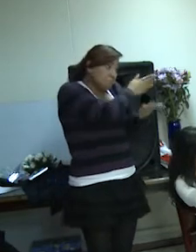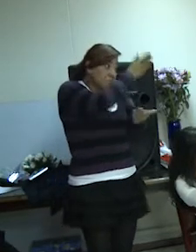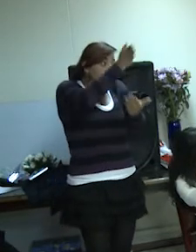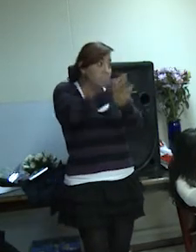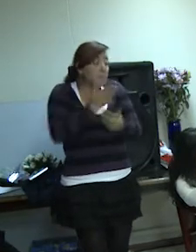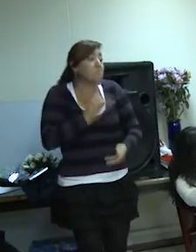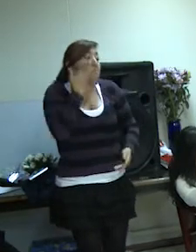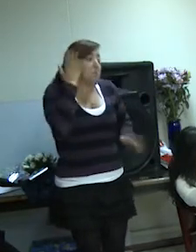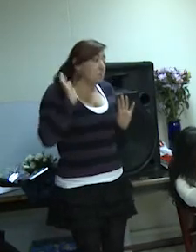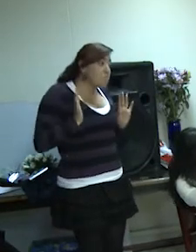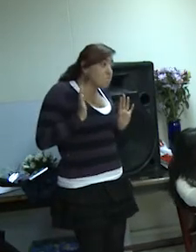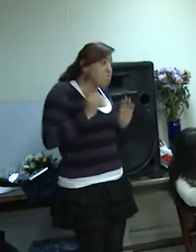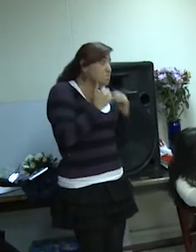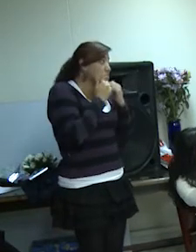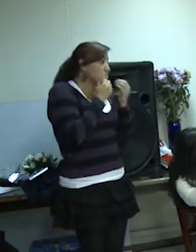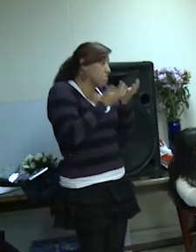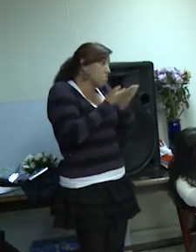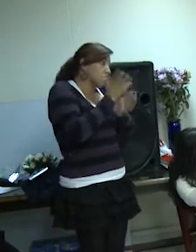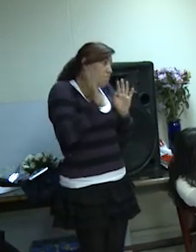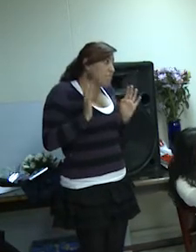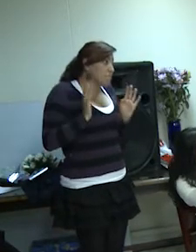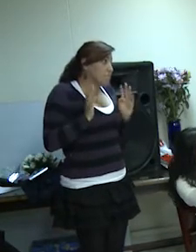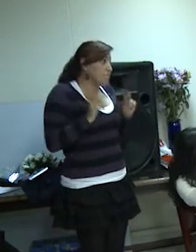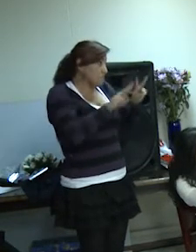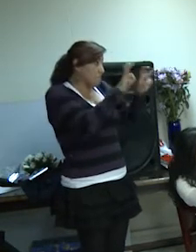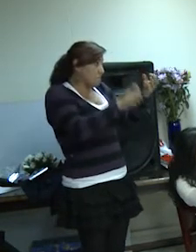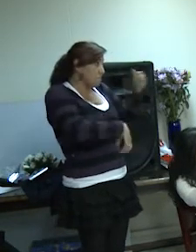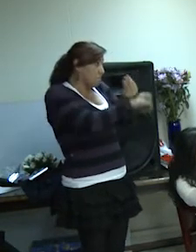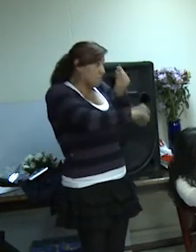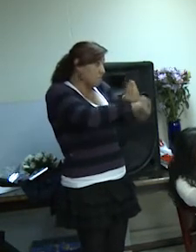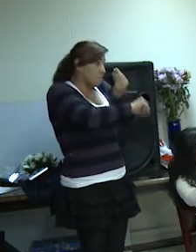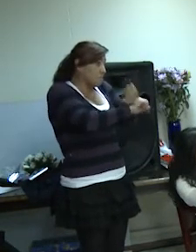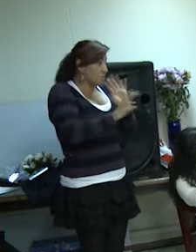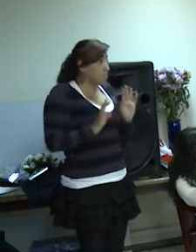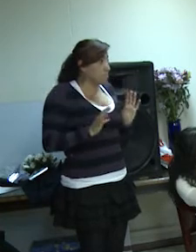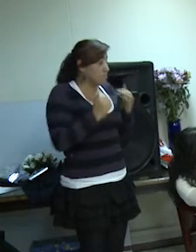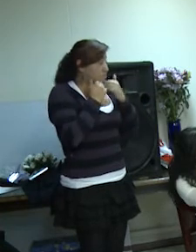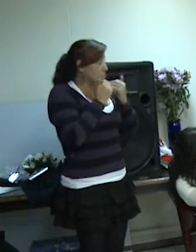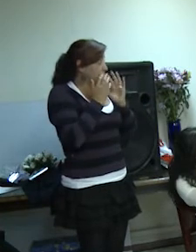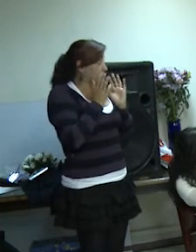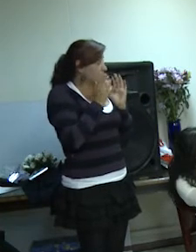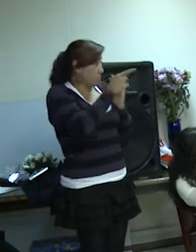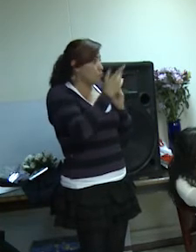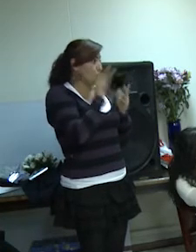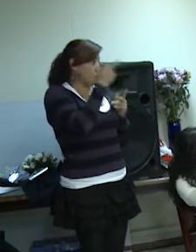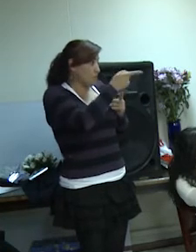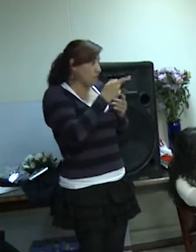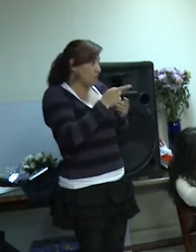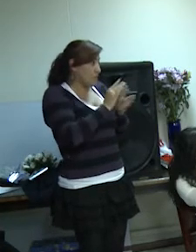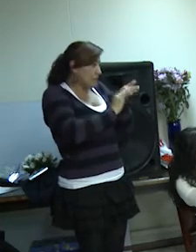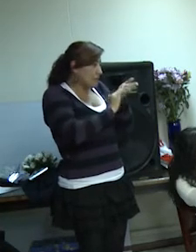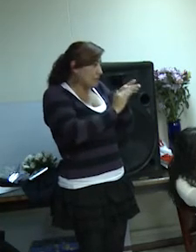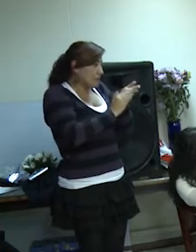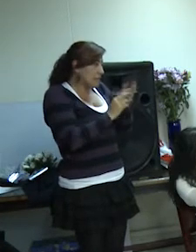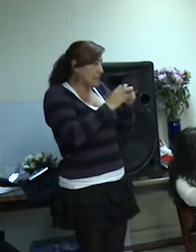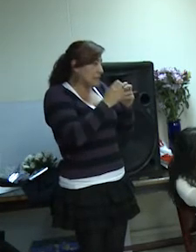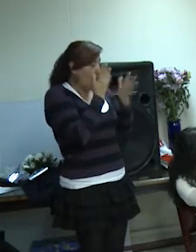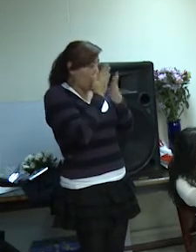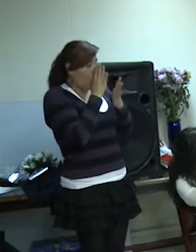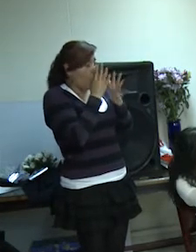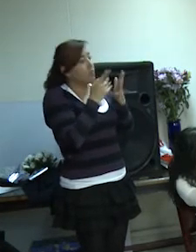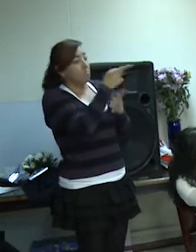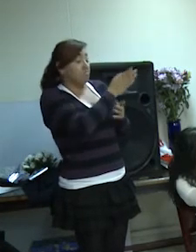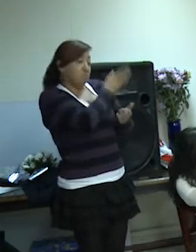que ayuda a pues estar en el tema de la Bacatá, creo que eso ayudaría a resolver cosas,